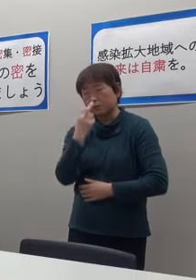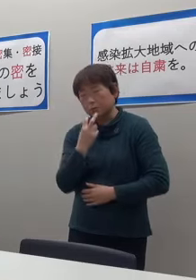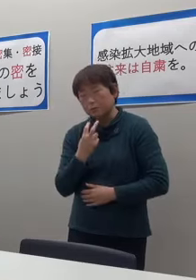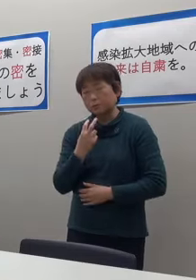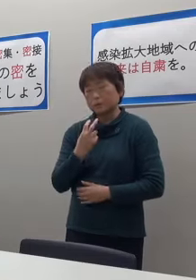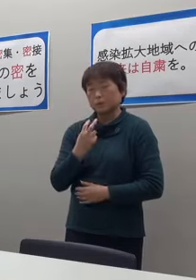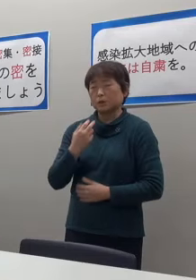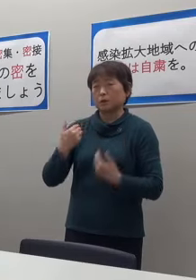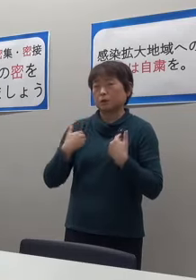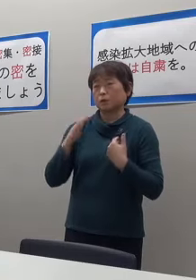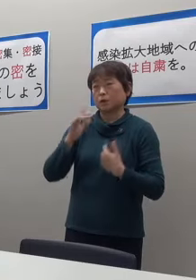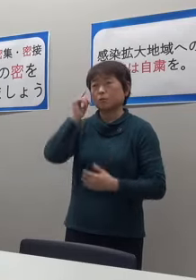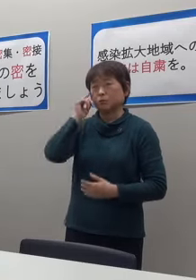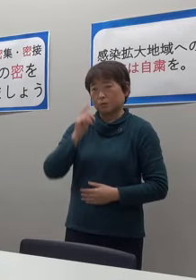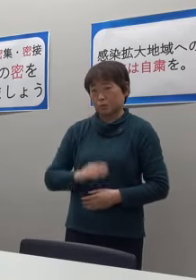ております。